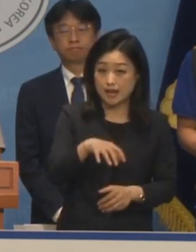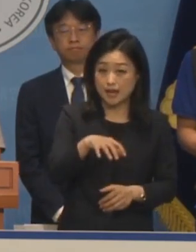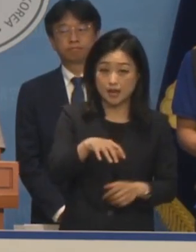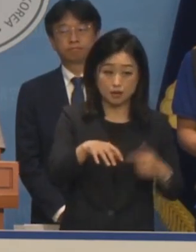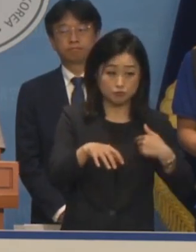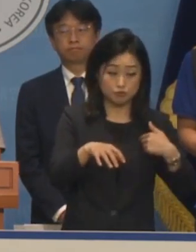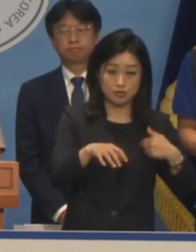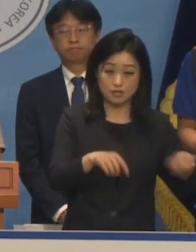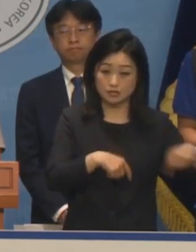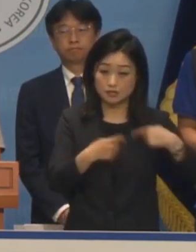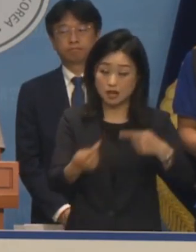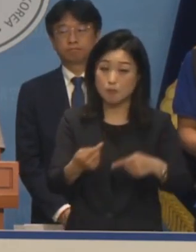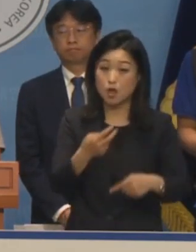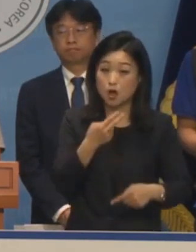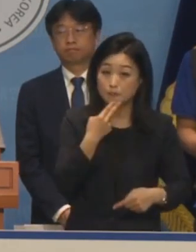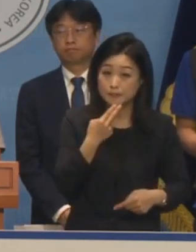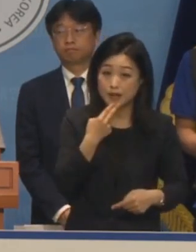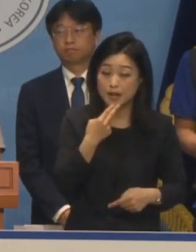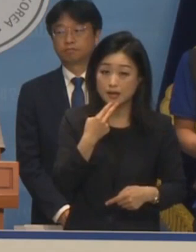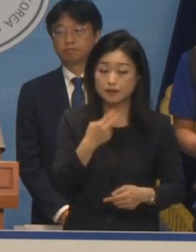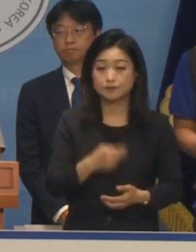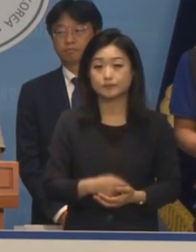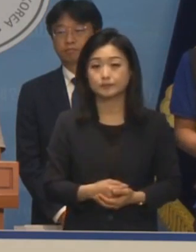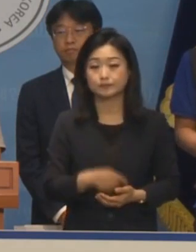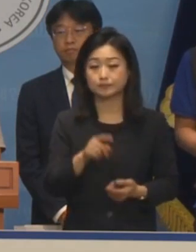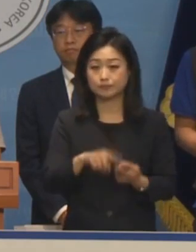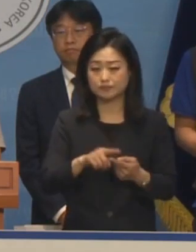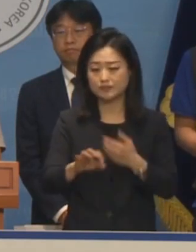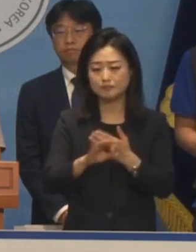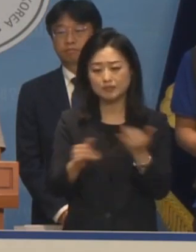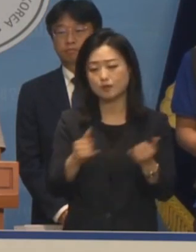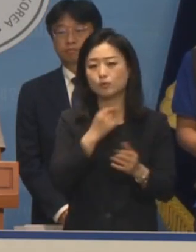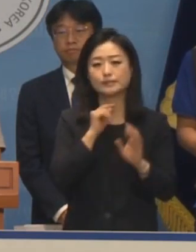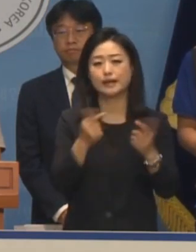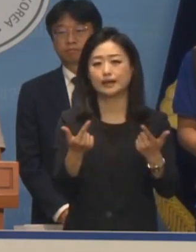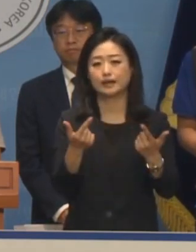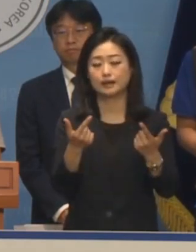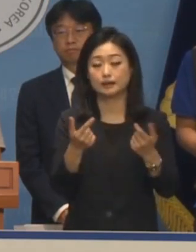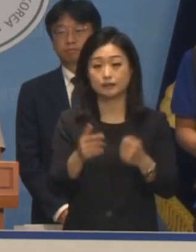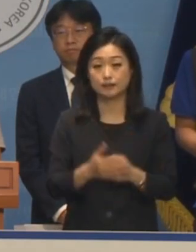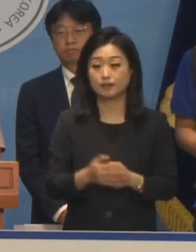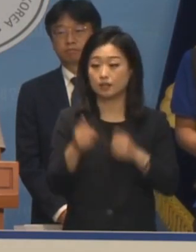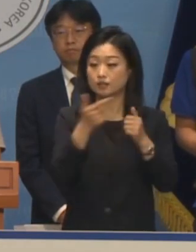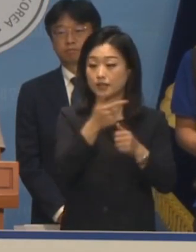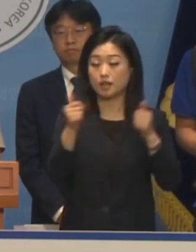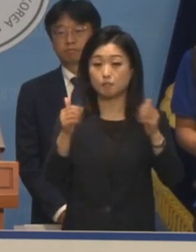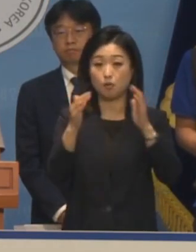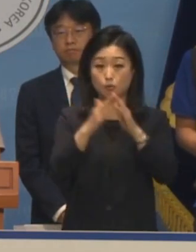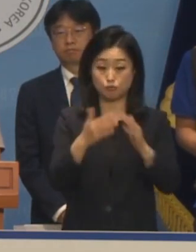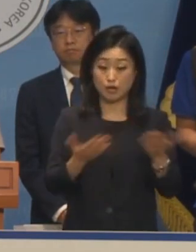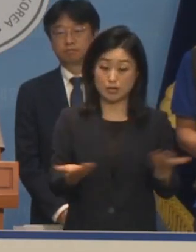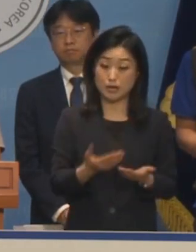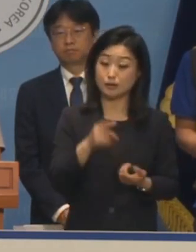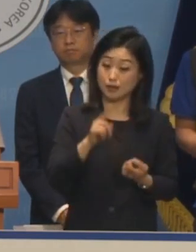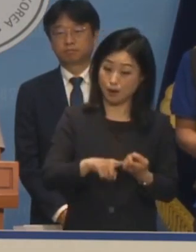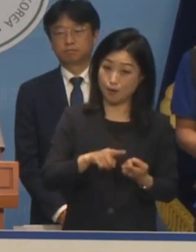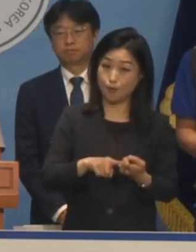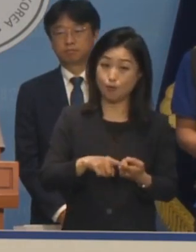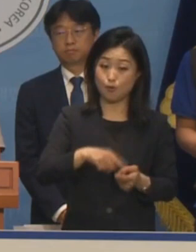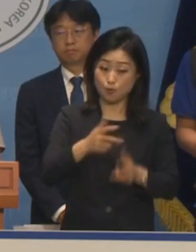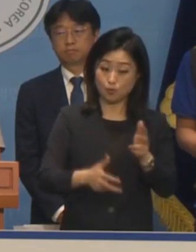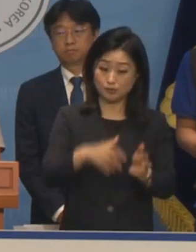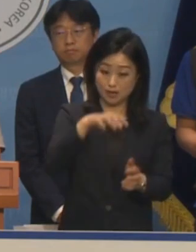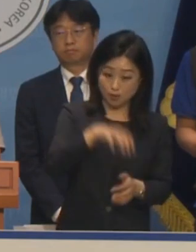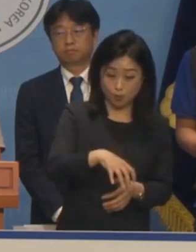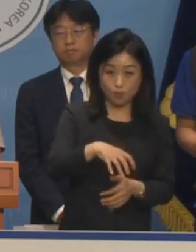들어갈 생각이 없다는 것을 수차례 기한 바 있습니다 불법파견이라고 판결한 우리가 일하던 공정에서 판결